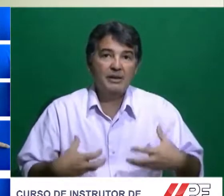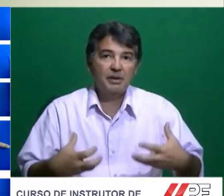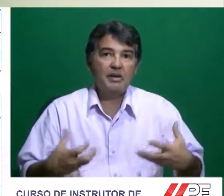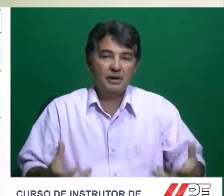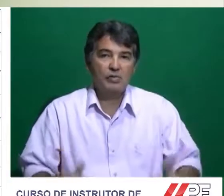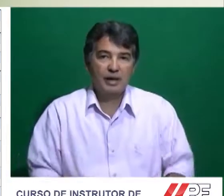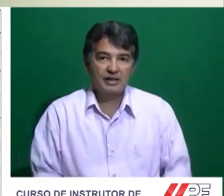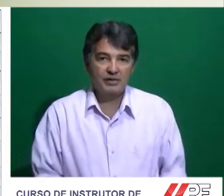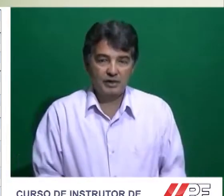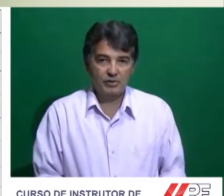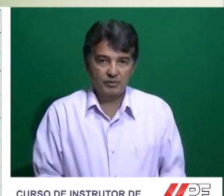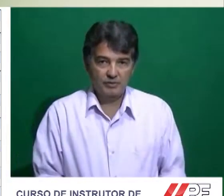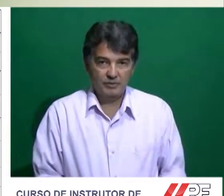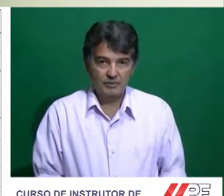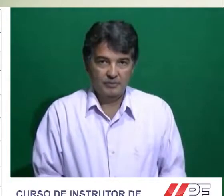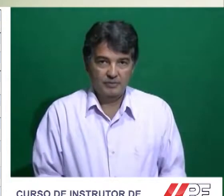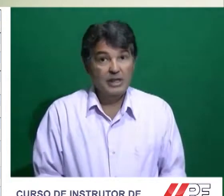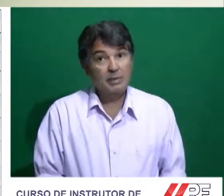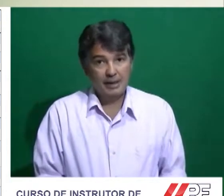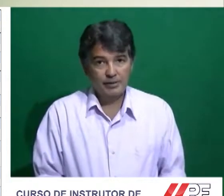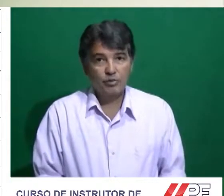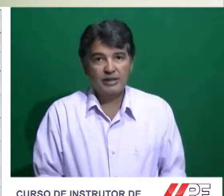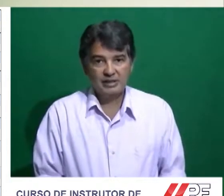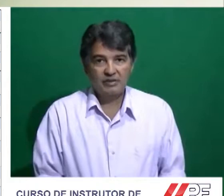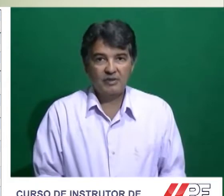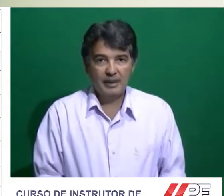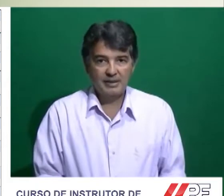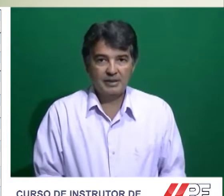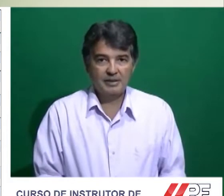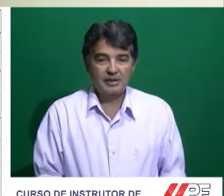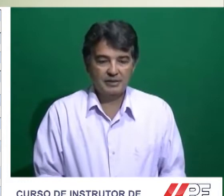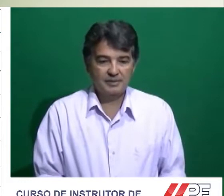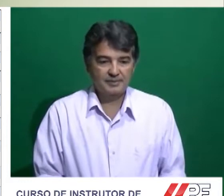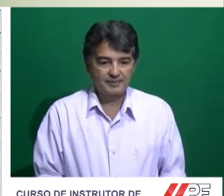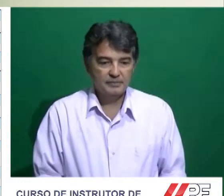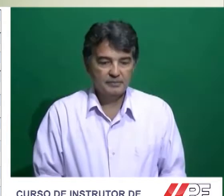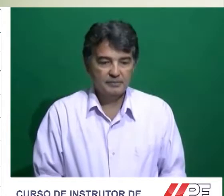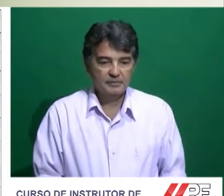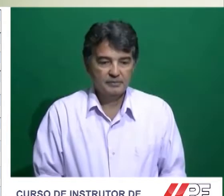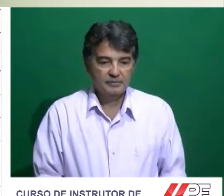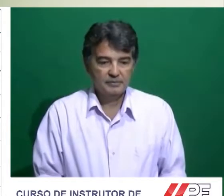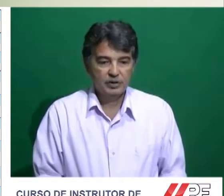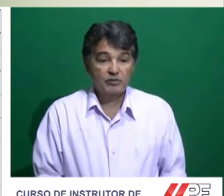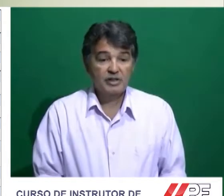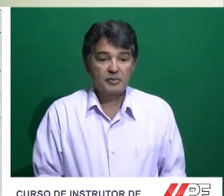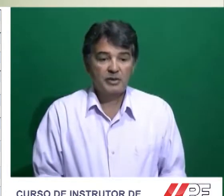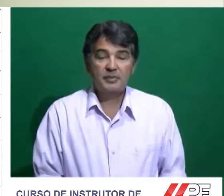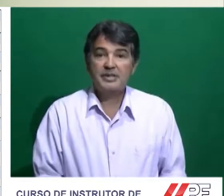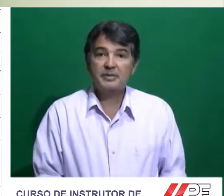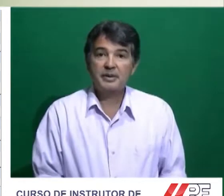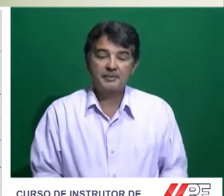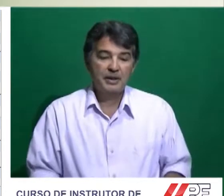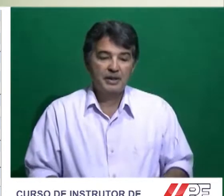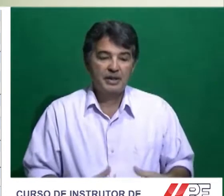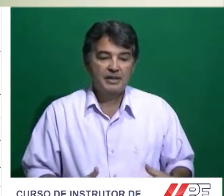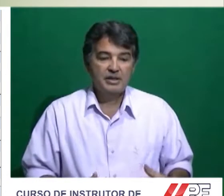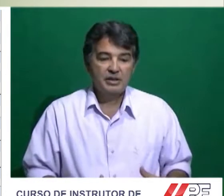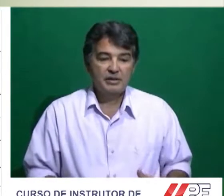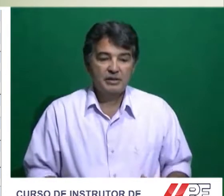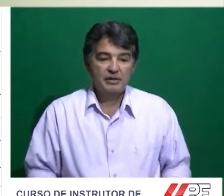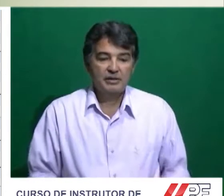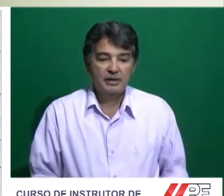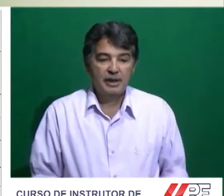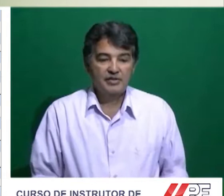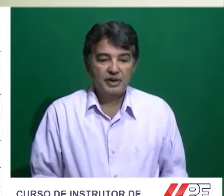tem que aprender também o classificador. E o marcador que a gente vai ver mais adiante. Então vocês podem perceber que